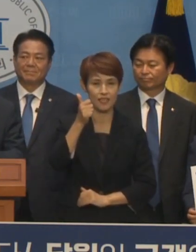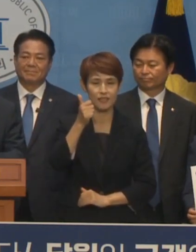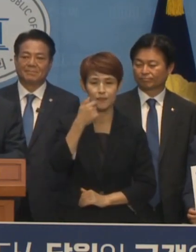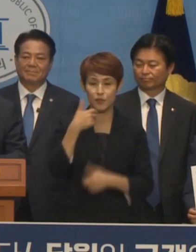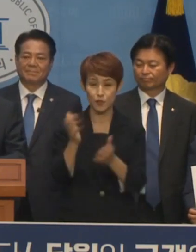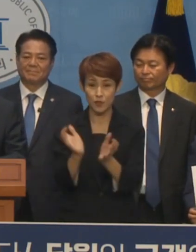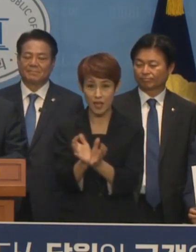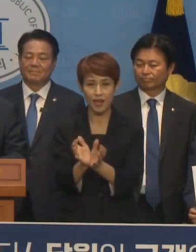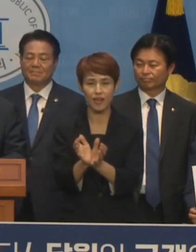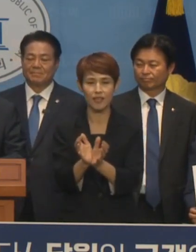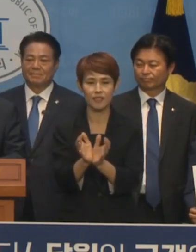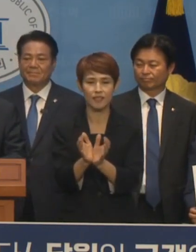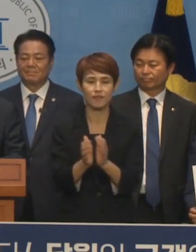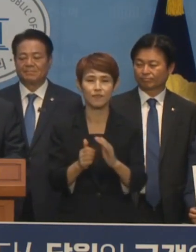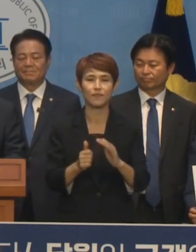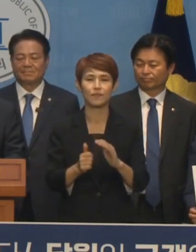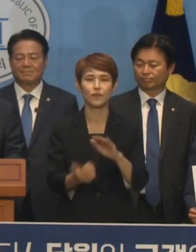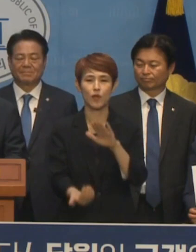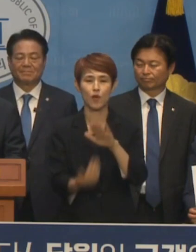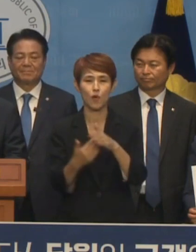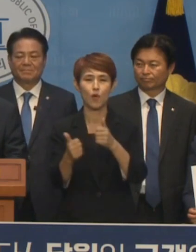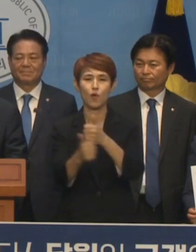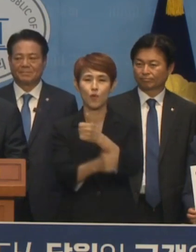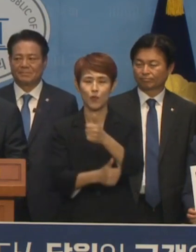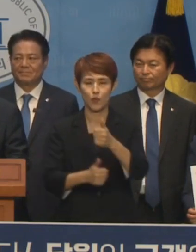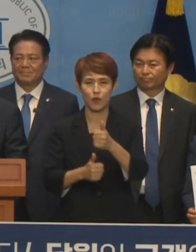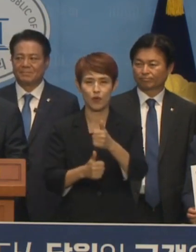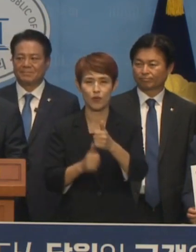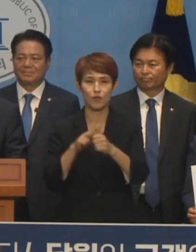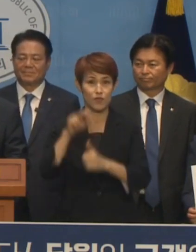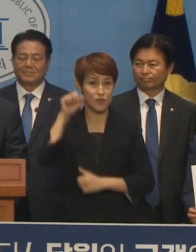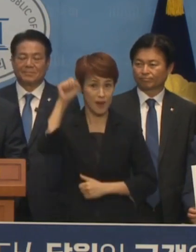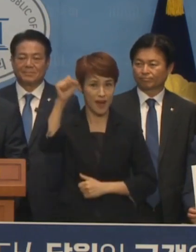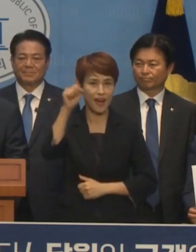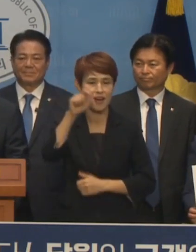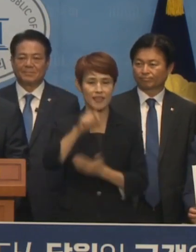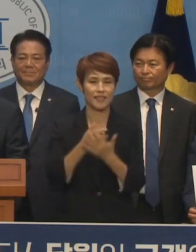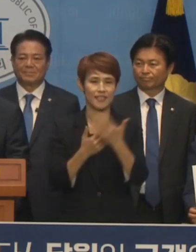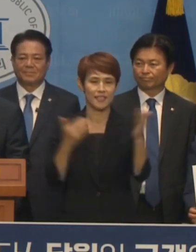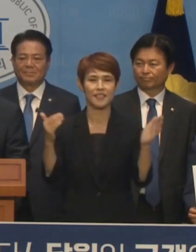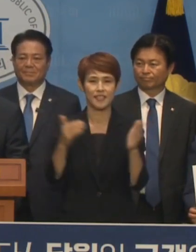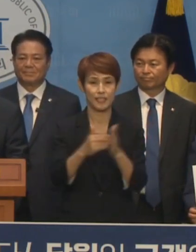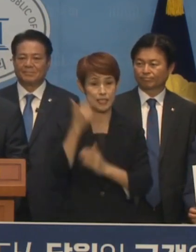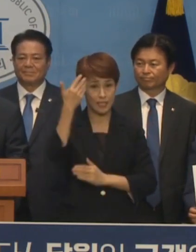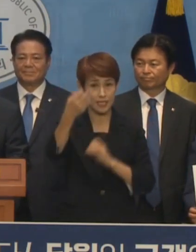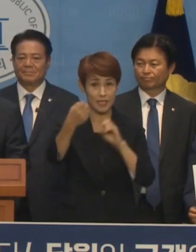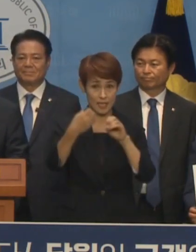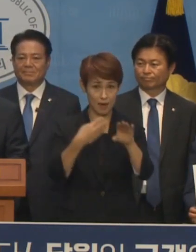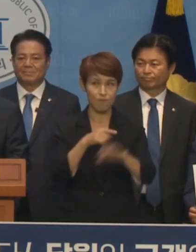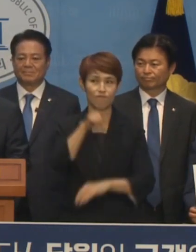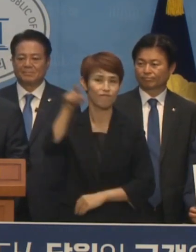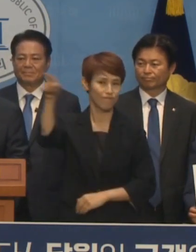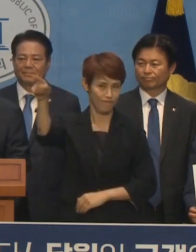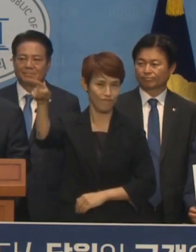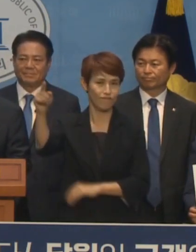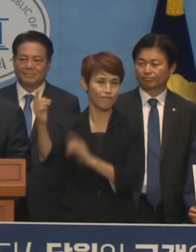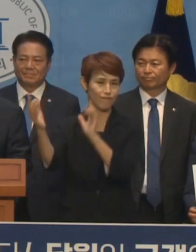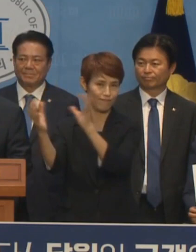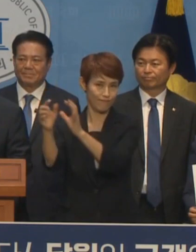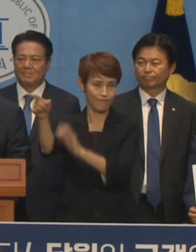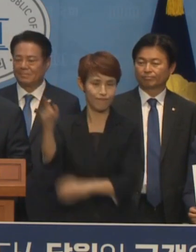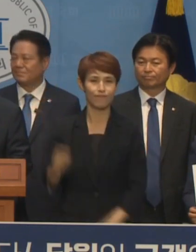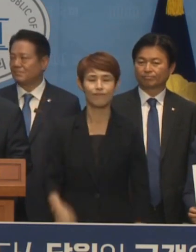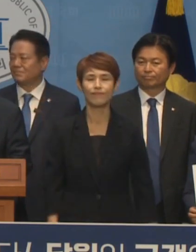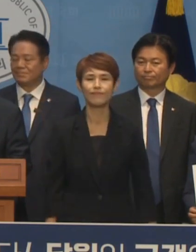민주당 전당대회 최고위원 출마 기자회견을 마치겠습니다. 이후 질의응답은 문 앞에 백브리핑 앞에서